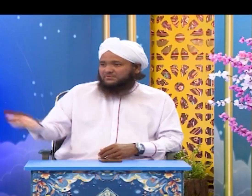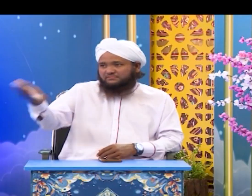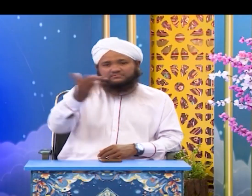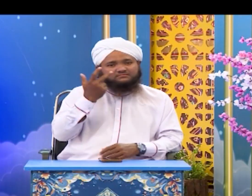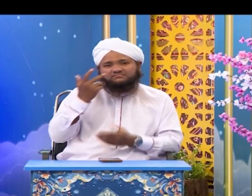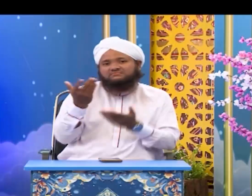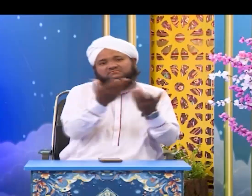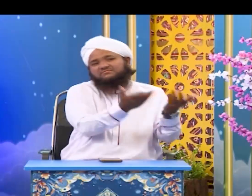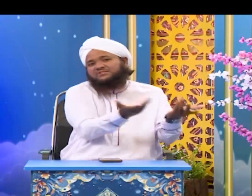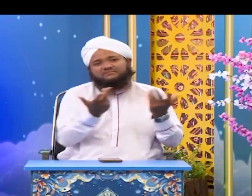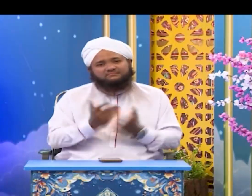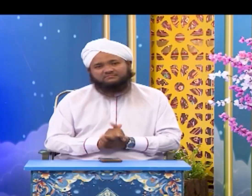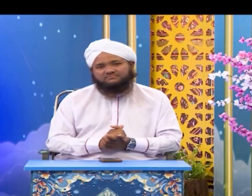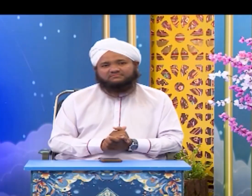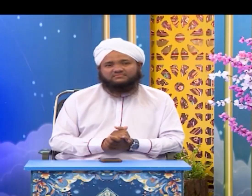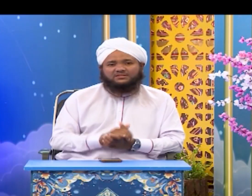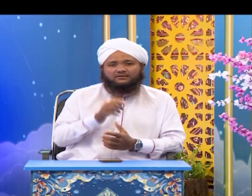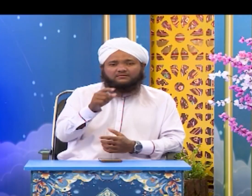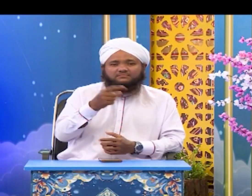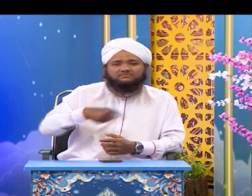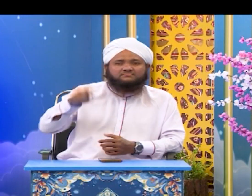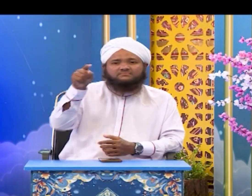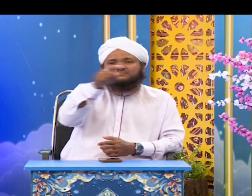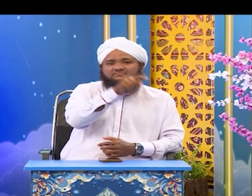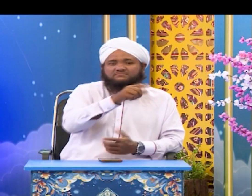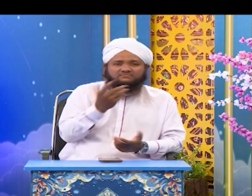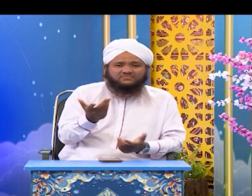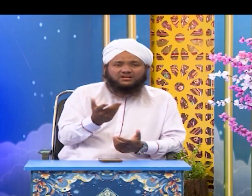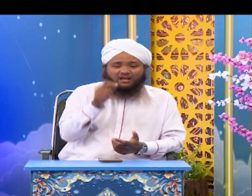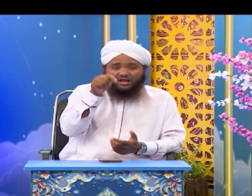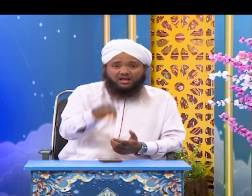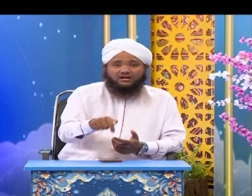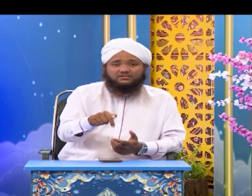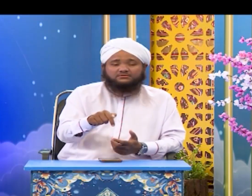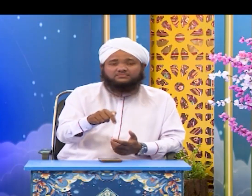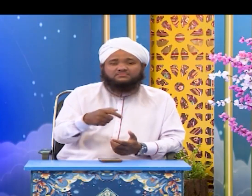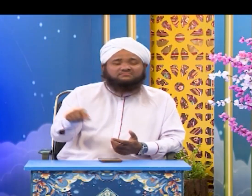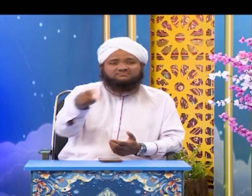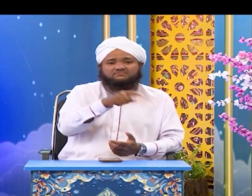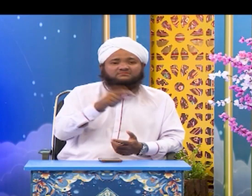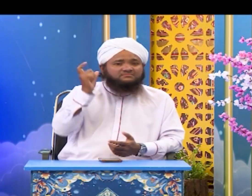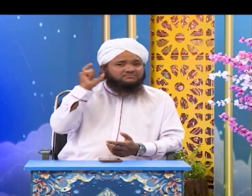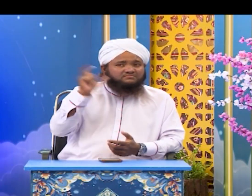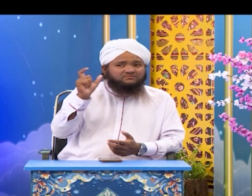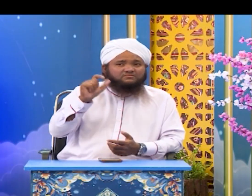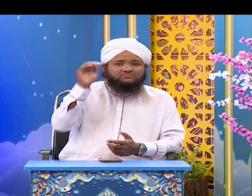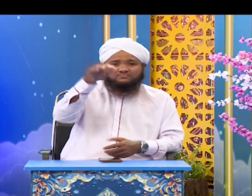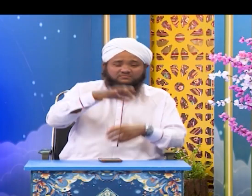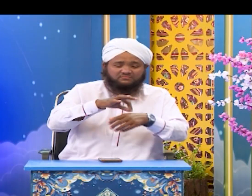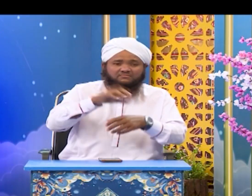زمانہ جاہلیت کی یادیں تازہ کرنے والوں کی کمی نہیں۔ آج بھی بعض نادان مسلمان ایسے ہیں جو بیٹیوں سے